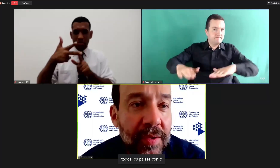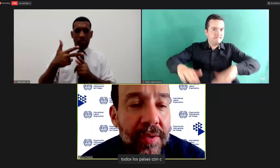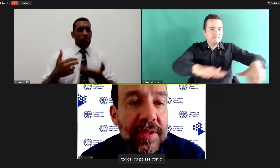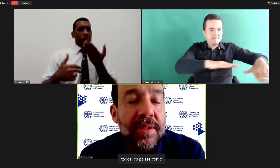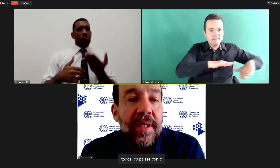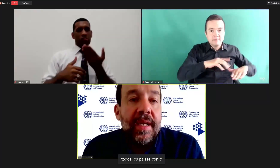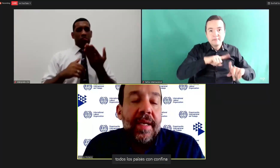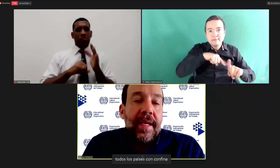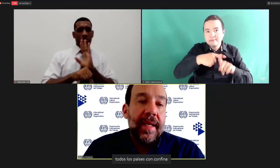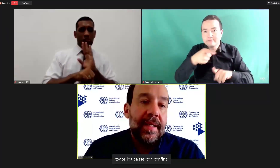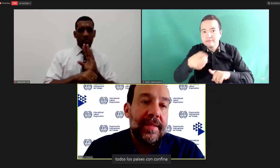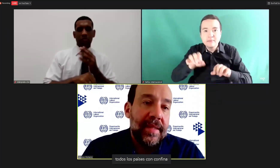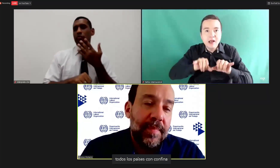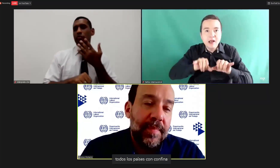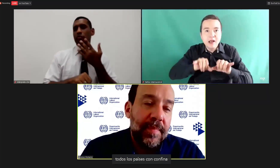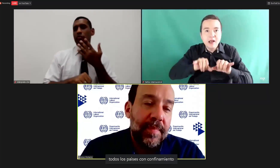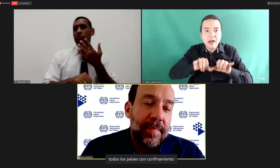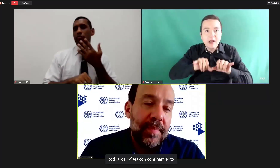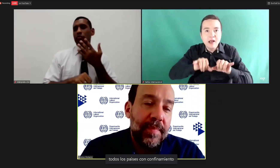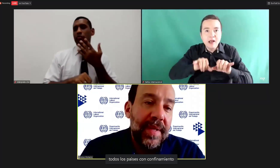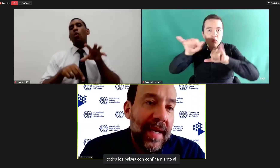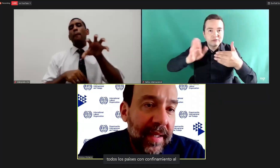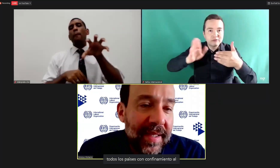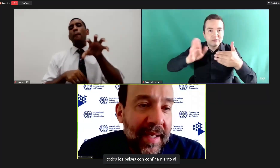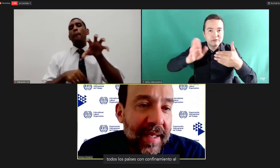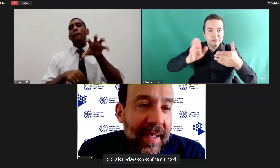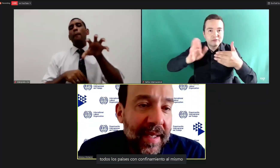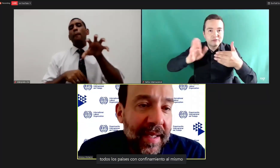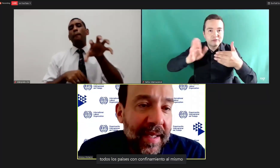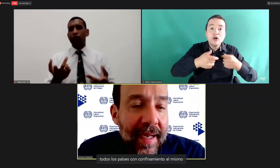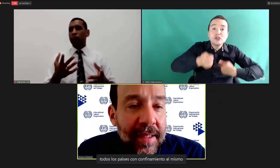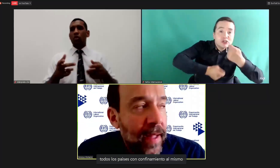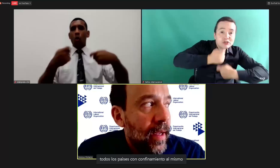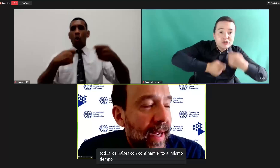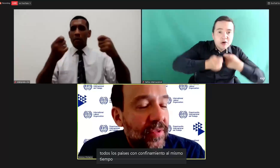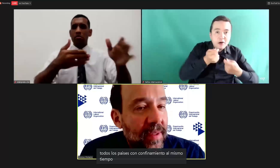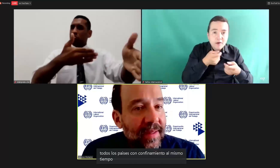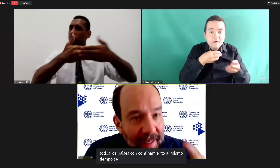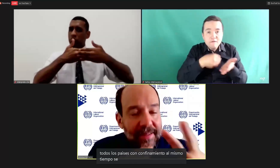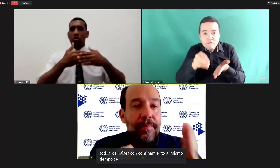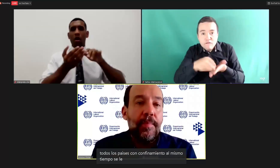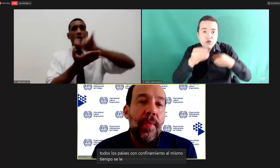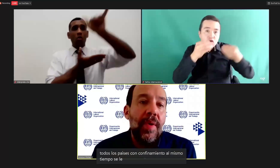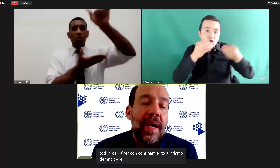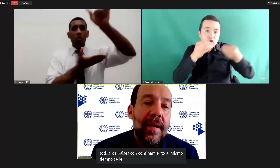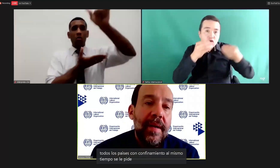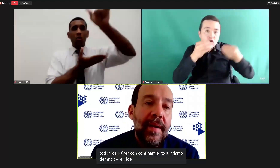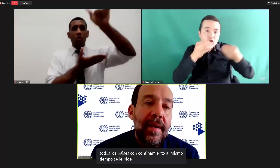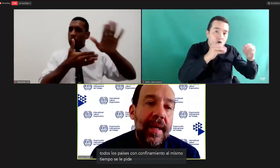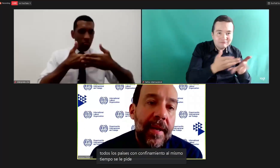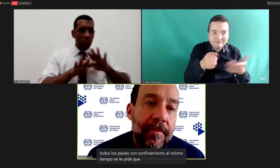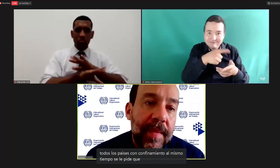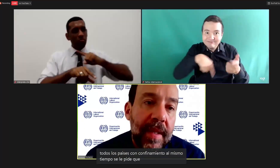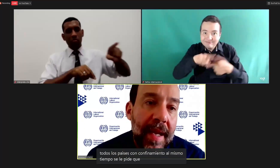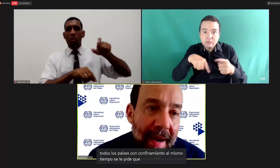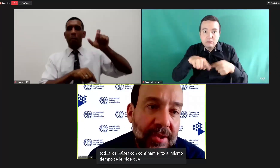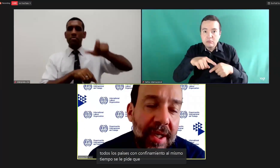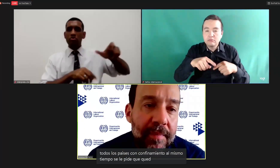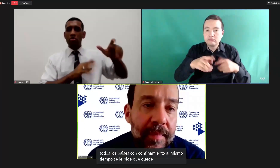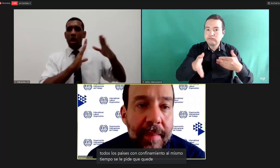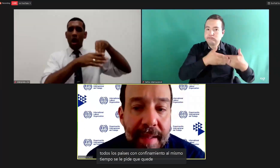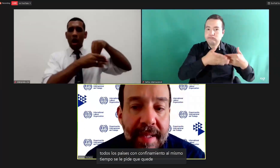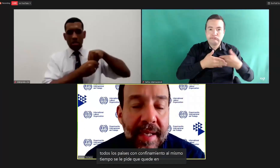los aeropuertos, que se pide a la gente que se quede en casa, es fundamental que se ponga en